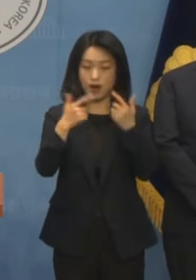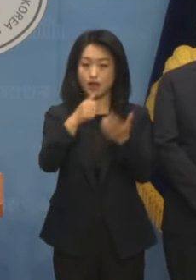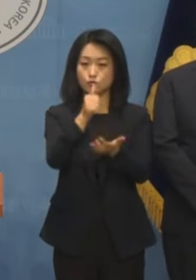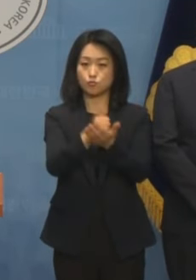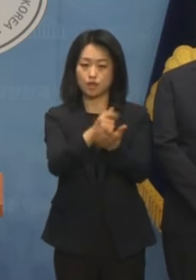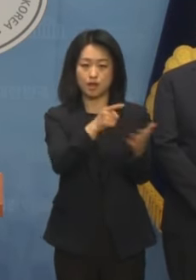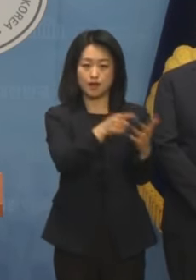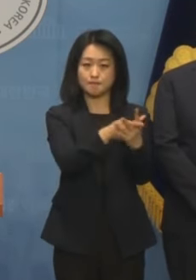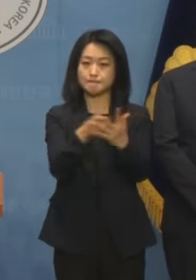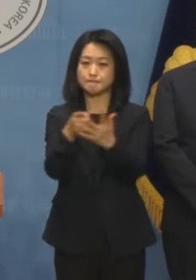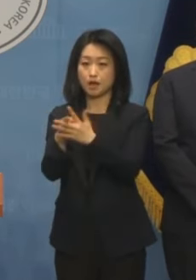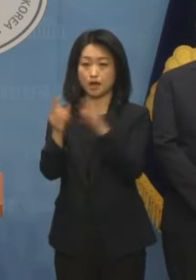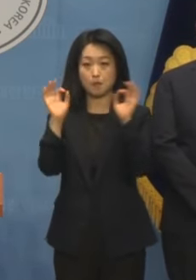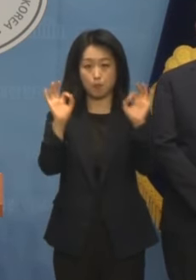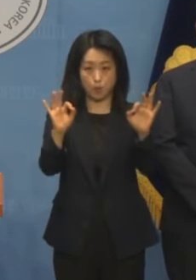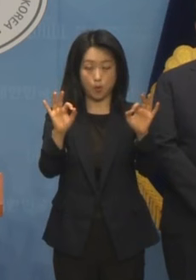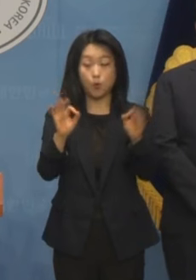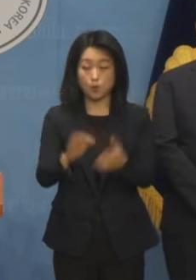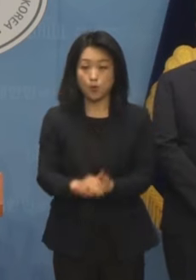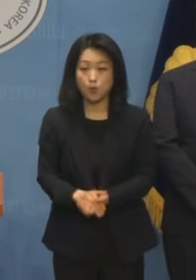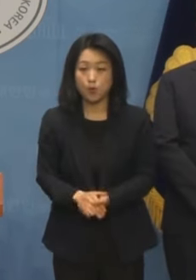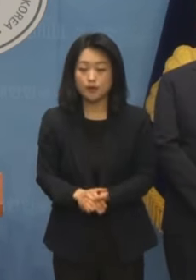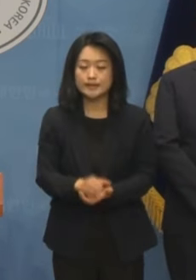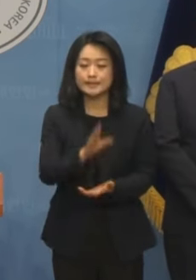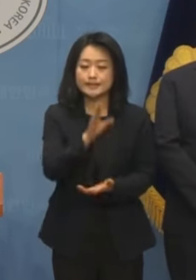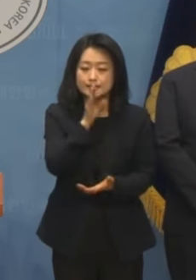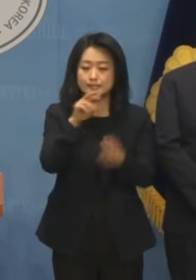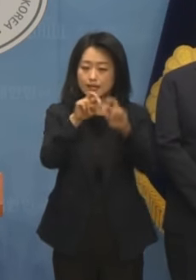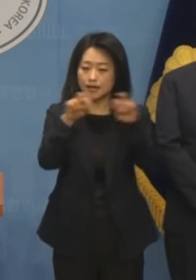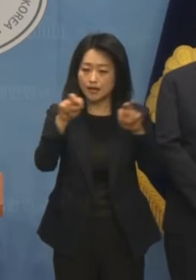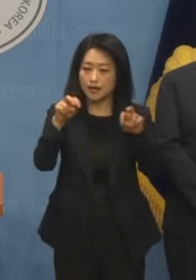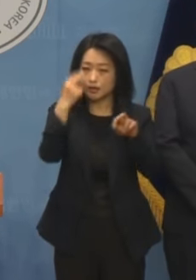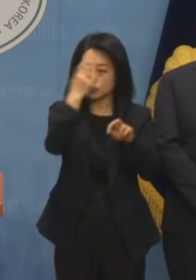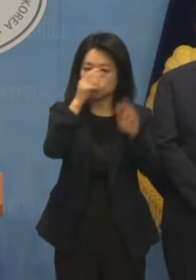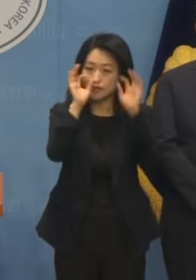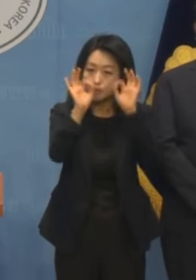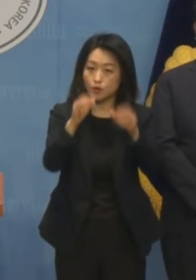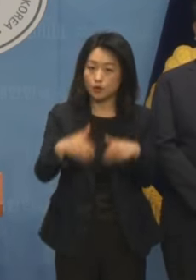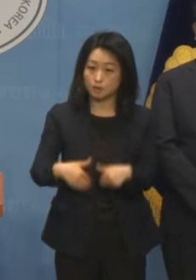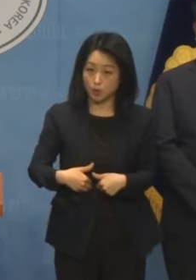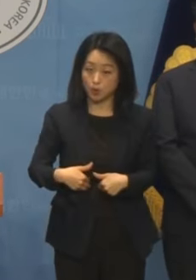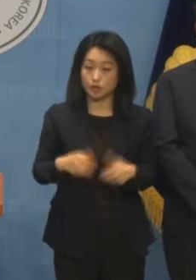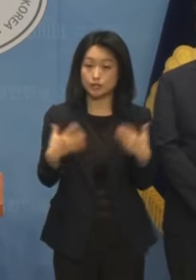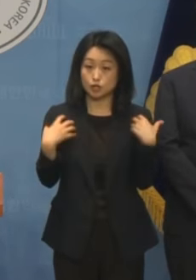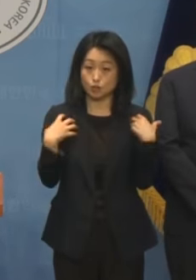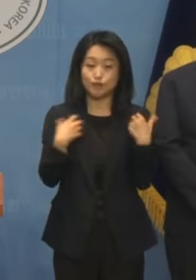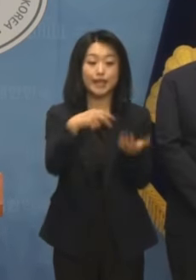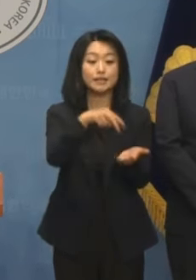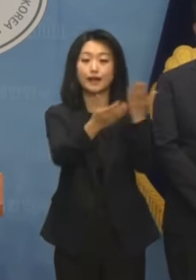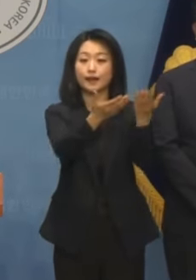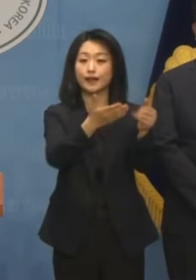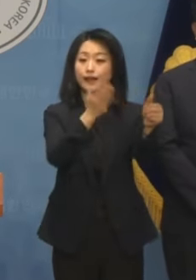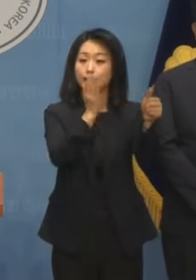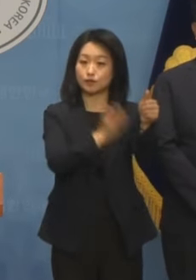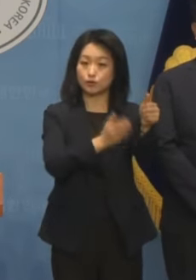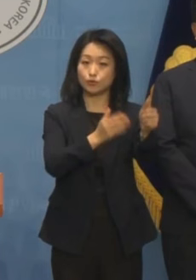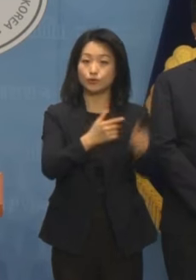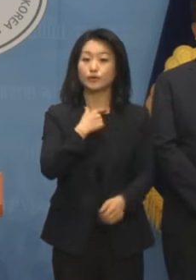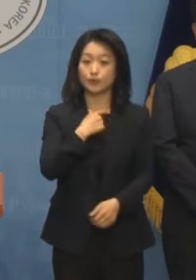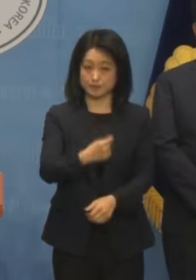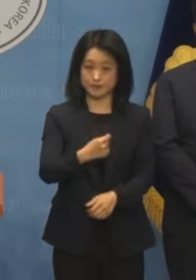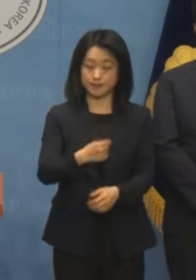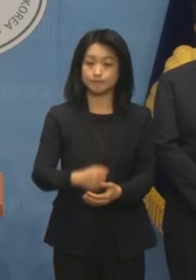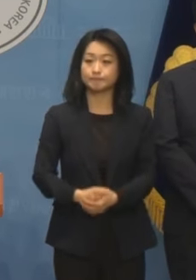합니다. 그래서 이 부분에 대한 진상규명과 정부 당국의 통일된 입장 저희들이 강력